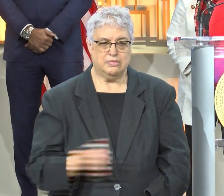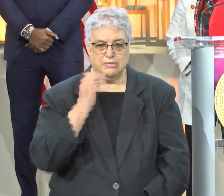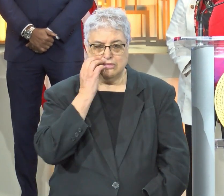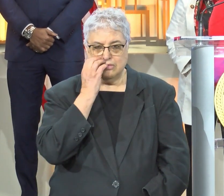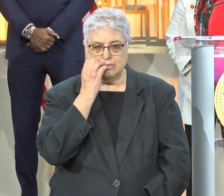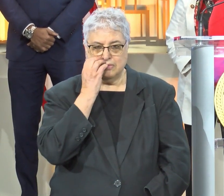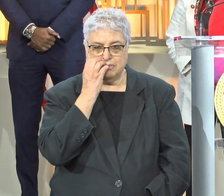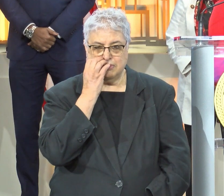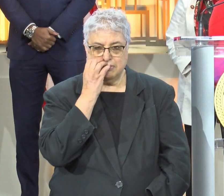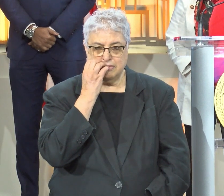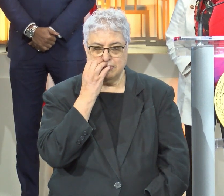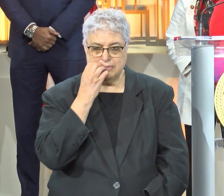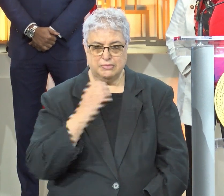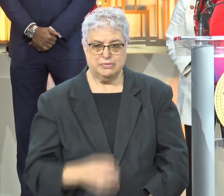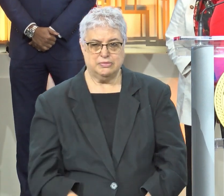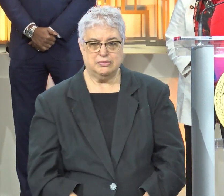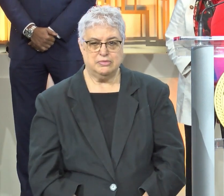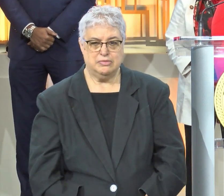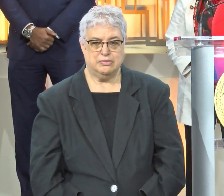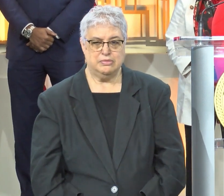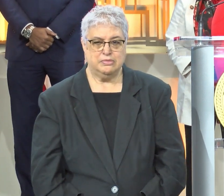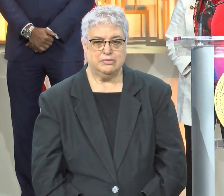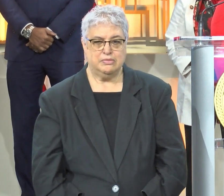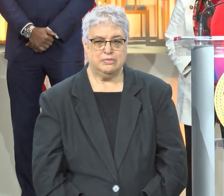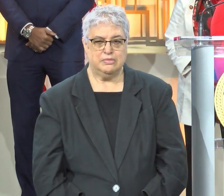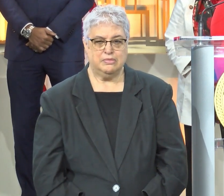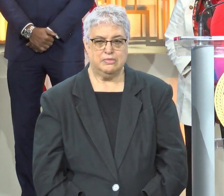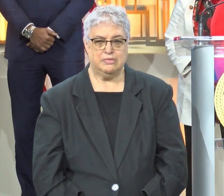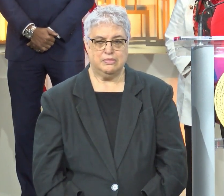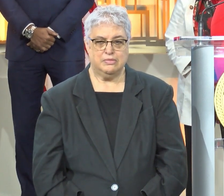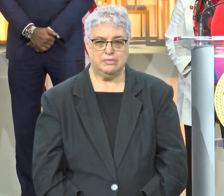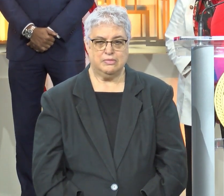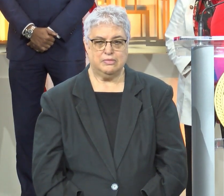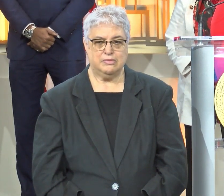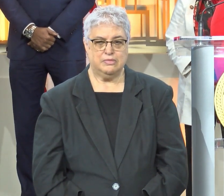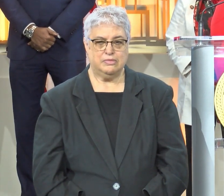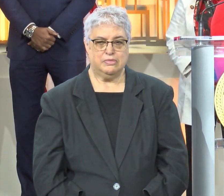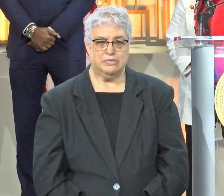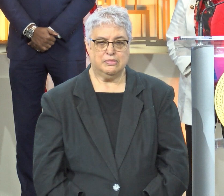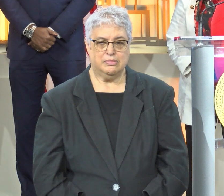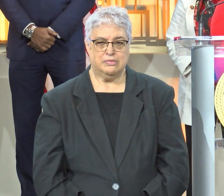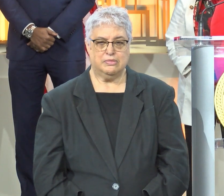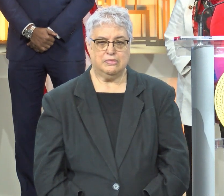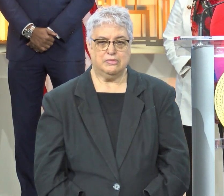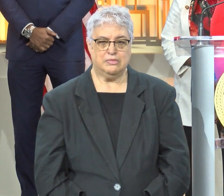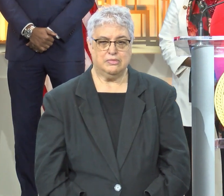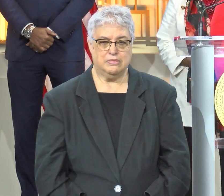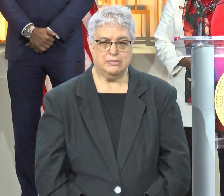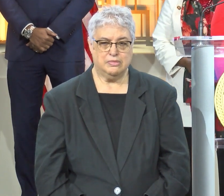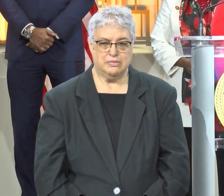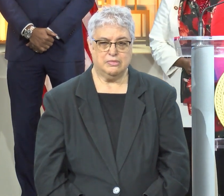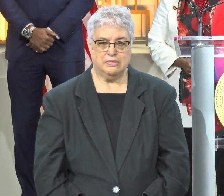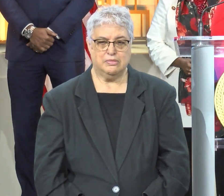parte esencial para nuestra democracia. Y le animo a que usted use su voz y su historia y su experiencia a sacar a